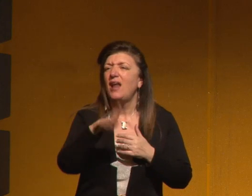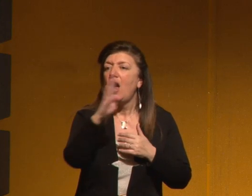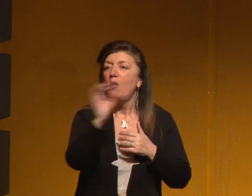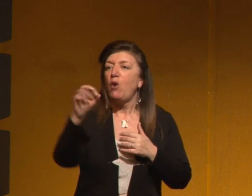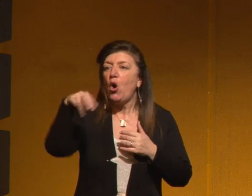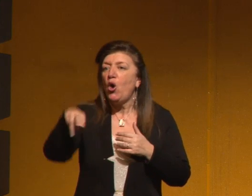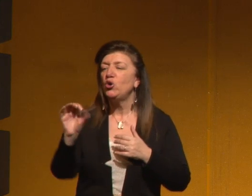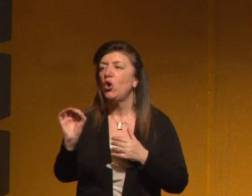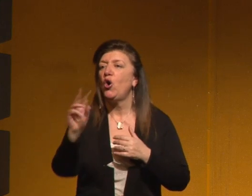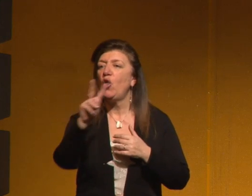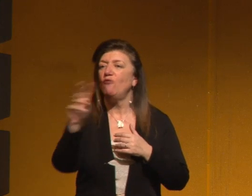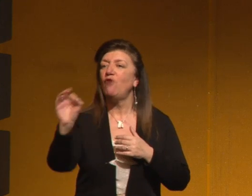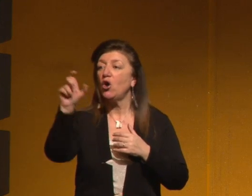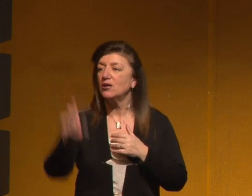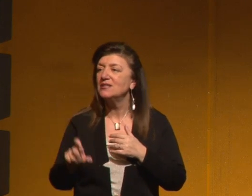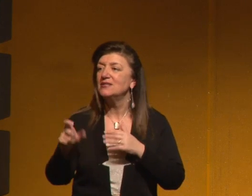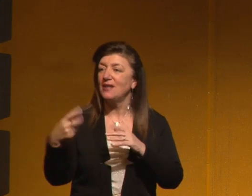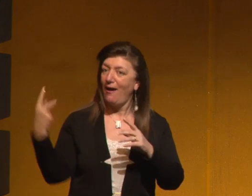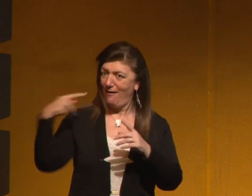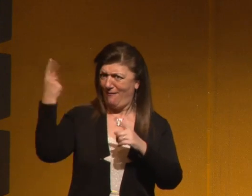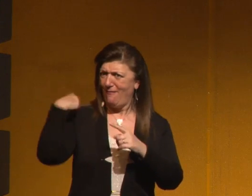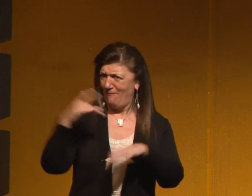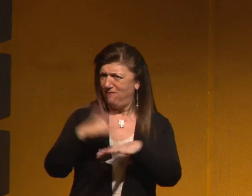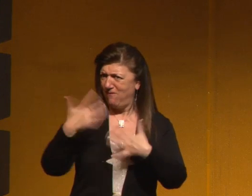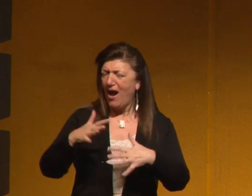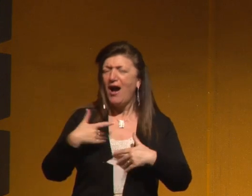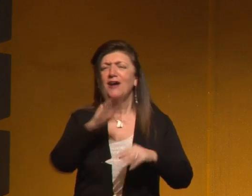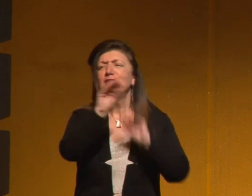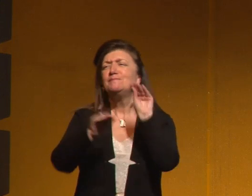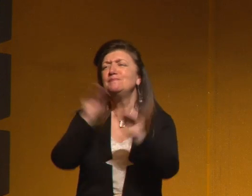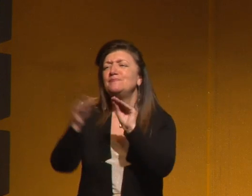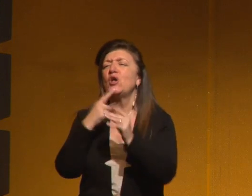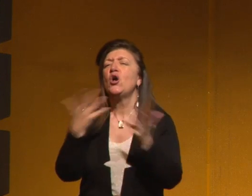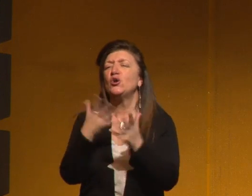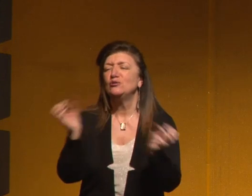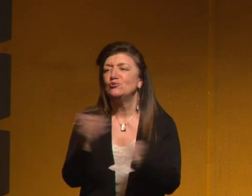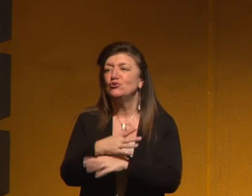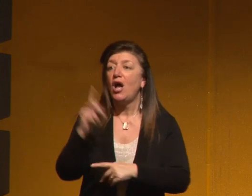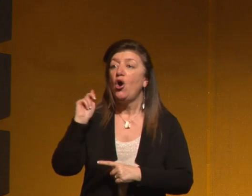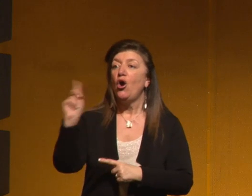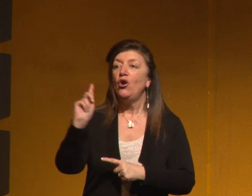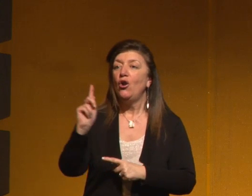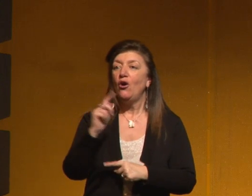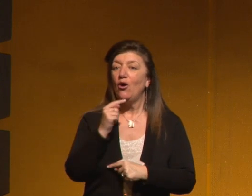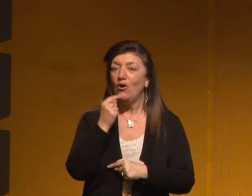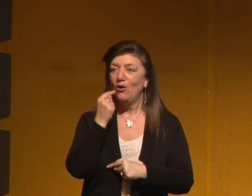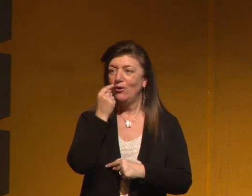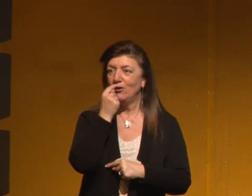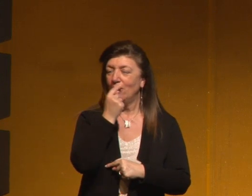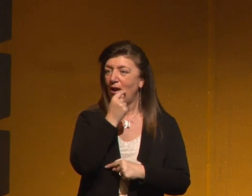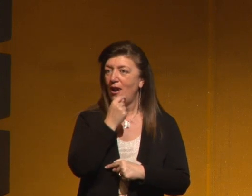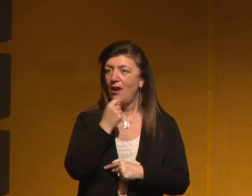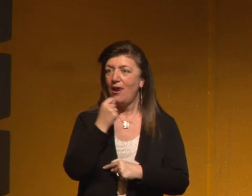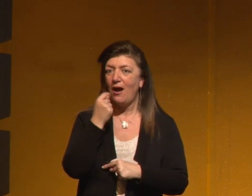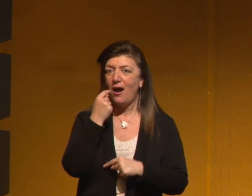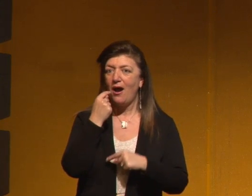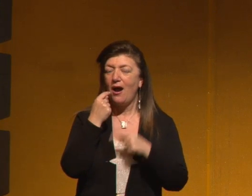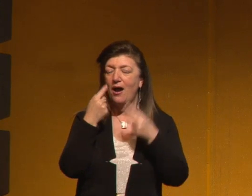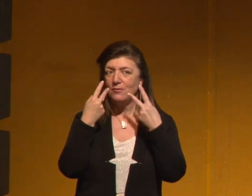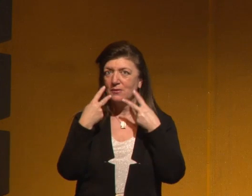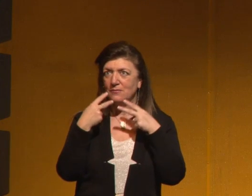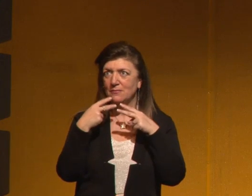venuto qui al salone che cosa accade potrete subito osservare i bordi delle loro labbra puntare verso l'alto e poi